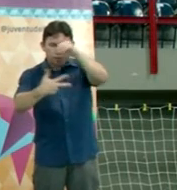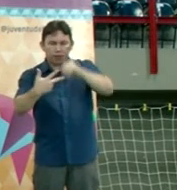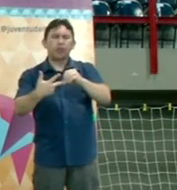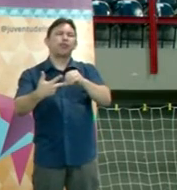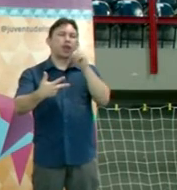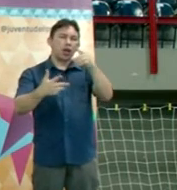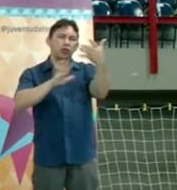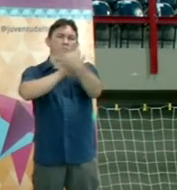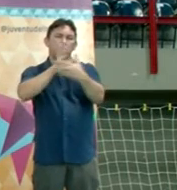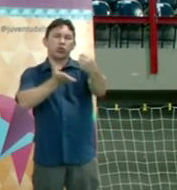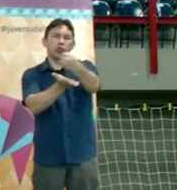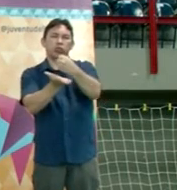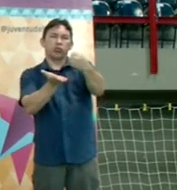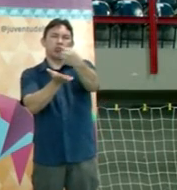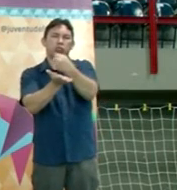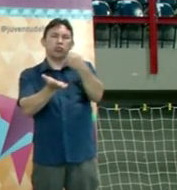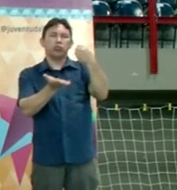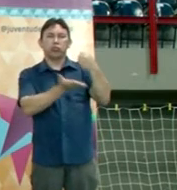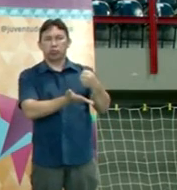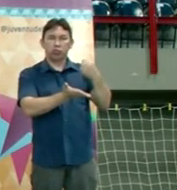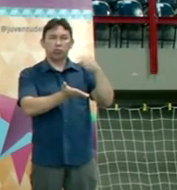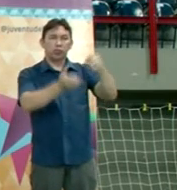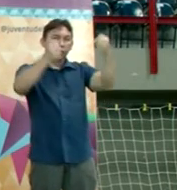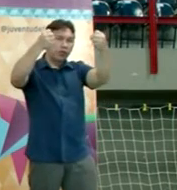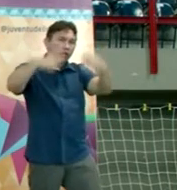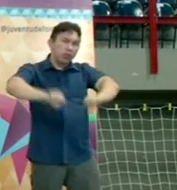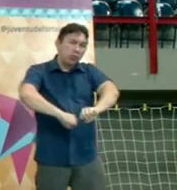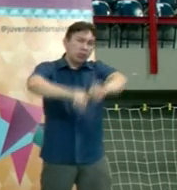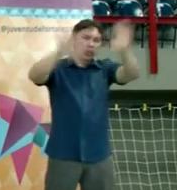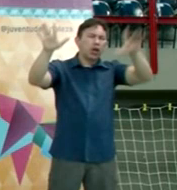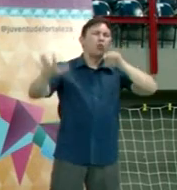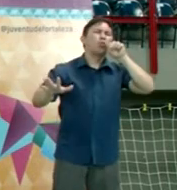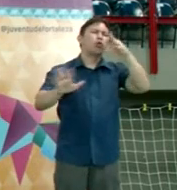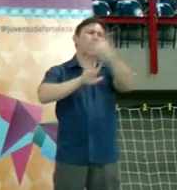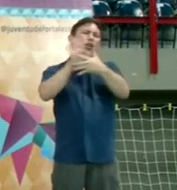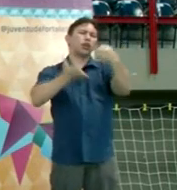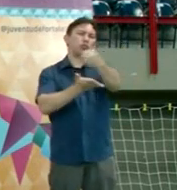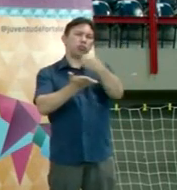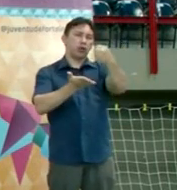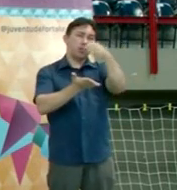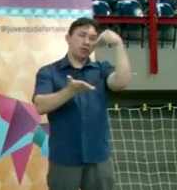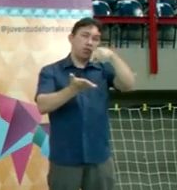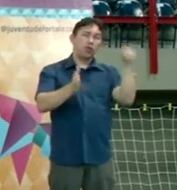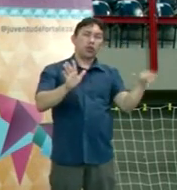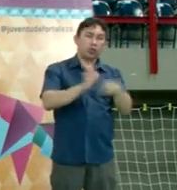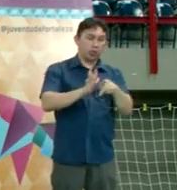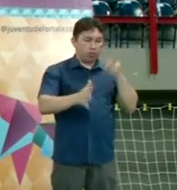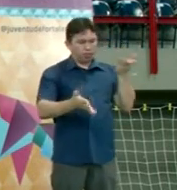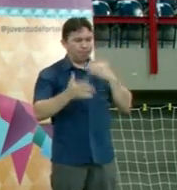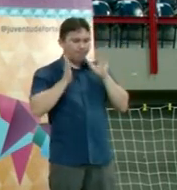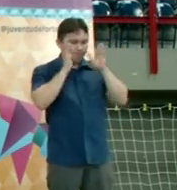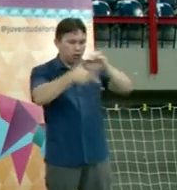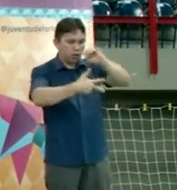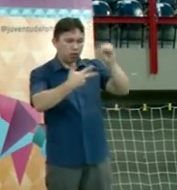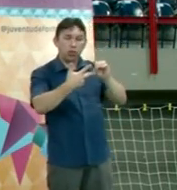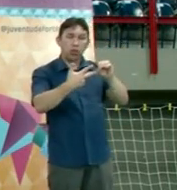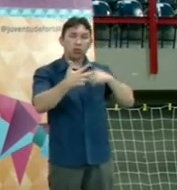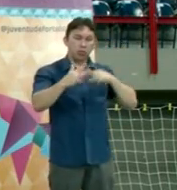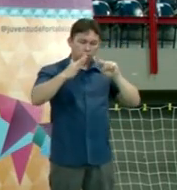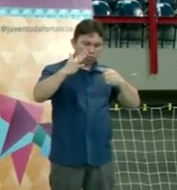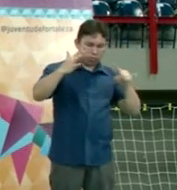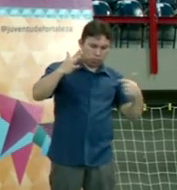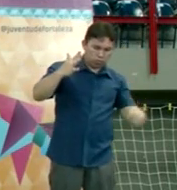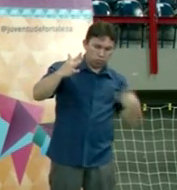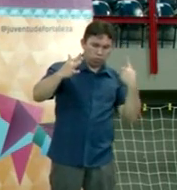ser elaborada a partir de um texto base. Vamos esclarecer o que é que isso significa. Você sabe que o Enem é corrigido a partir